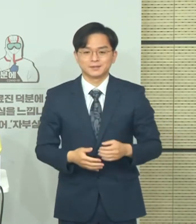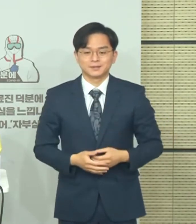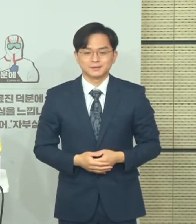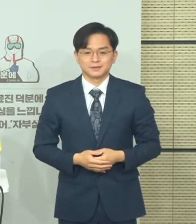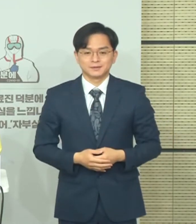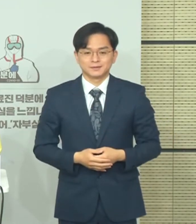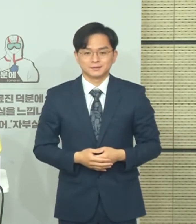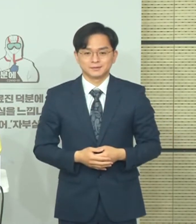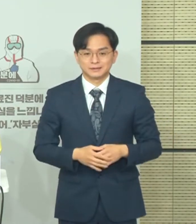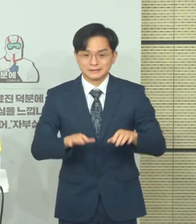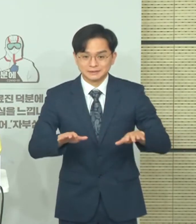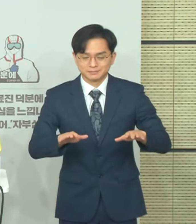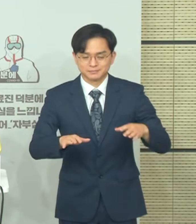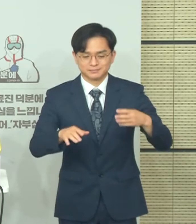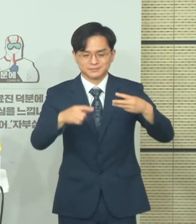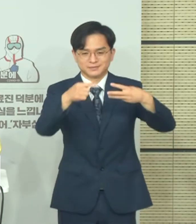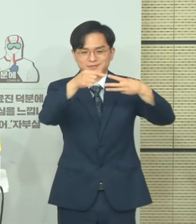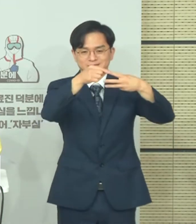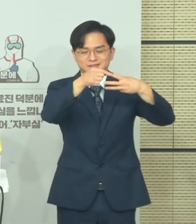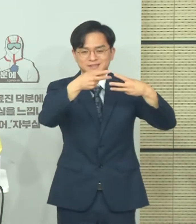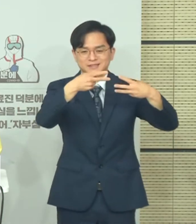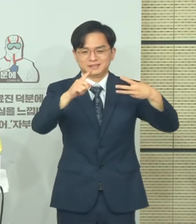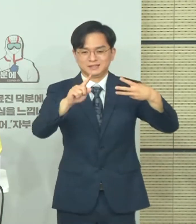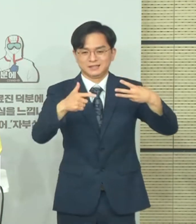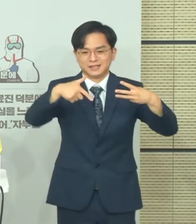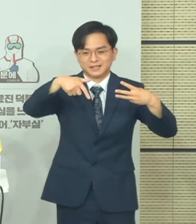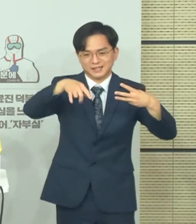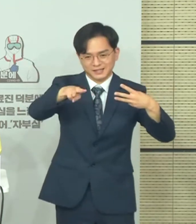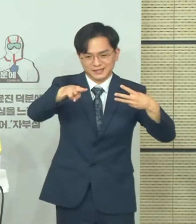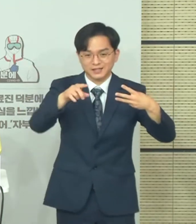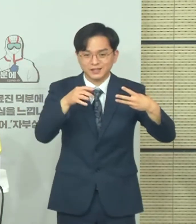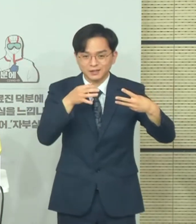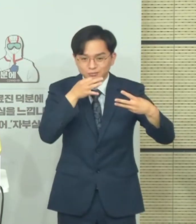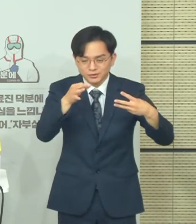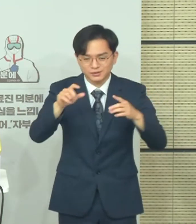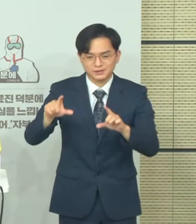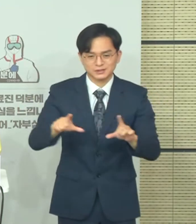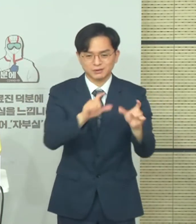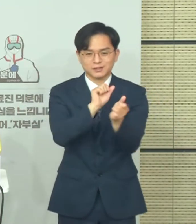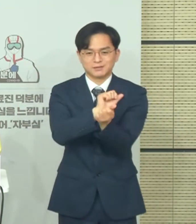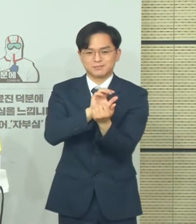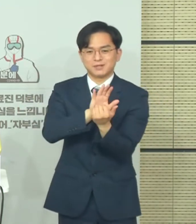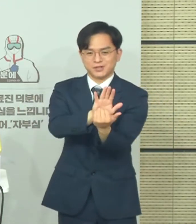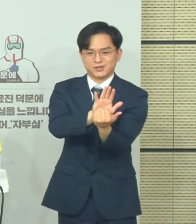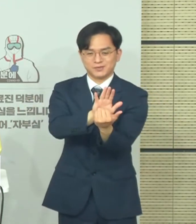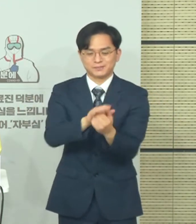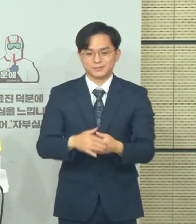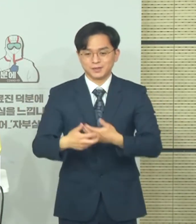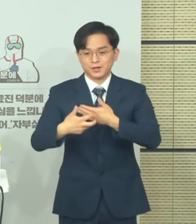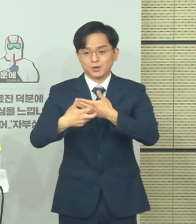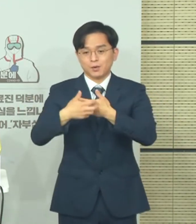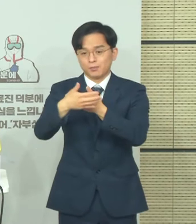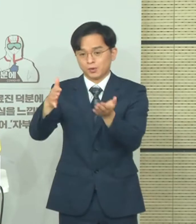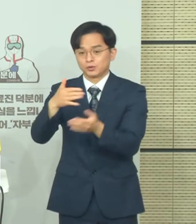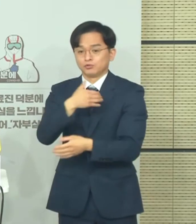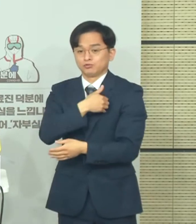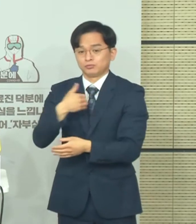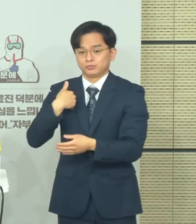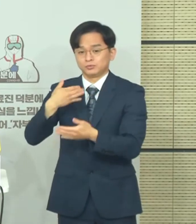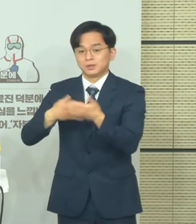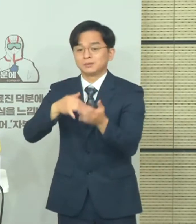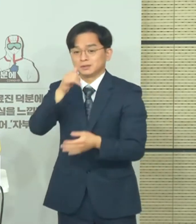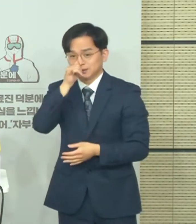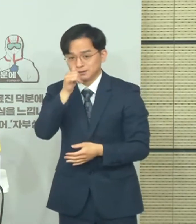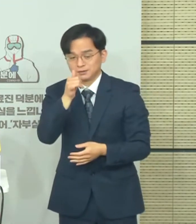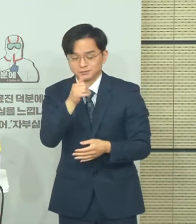1단계 생활 속 그리 2기 단계로 우리 어류 체계가 감당할 수 있는 수준으로 환자 발생을 유지하는 것이